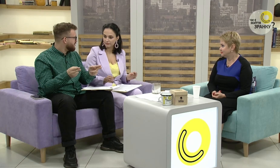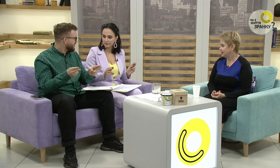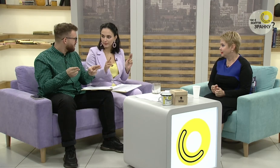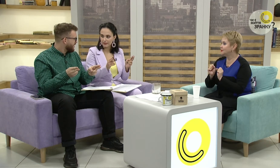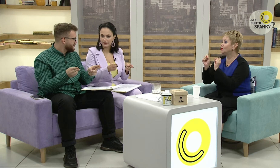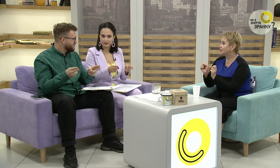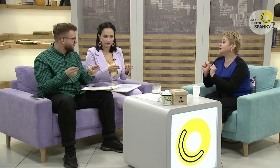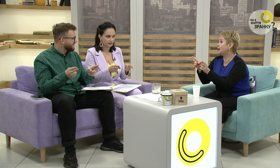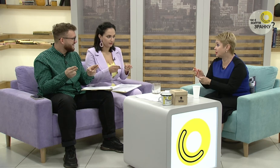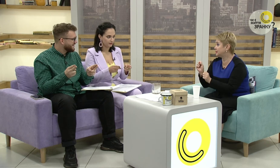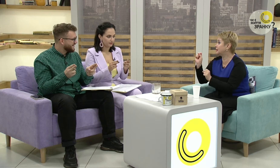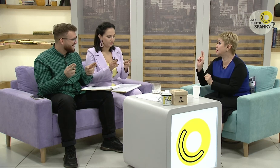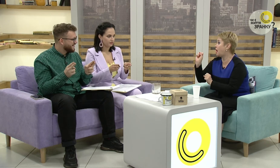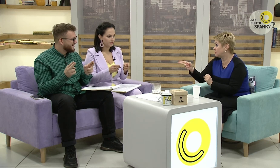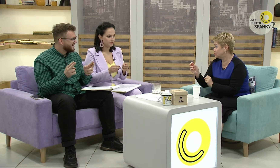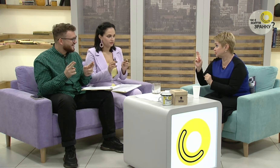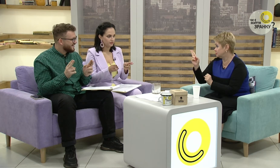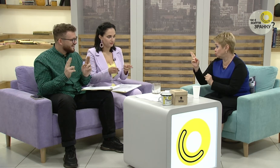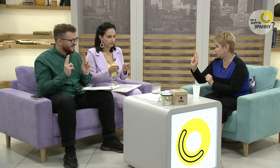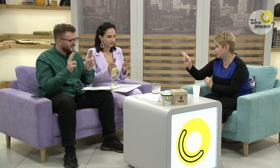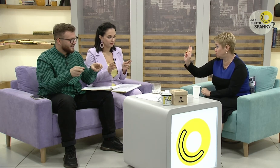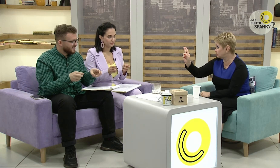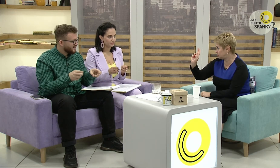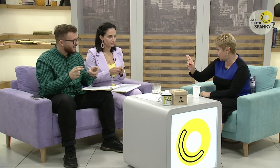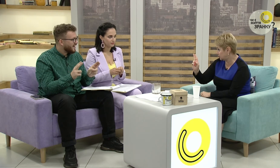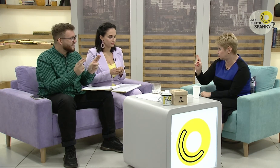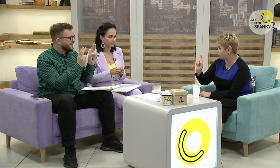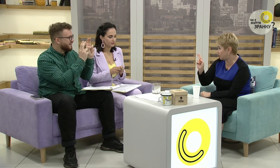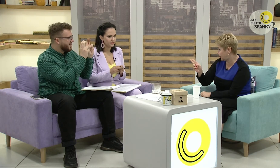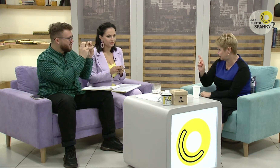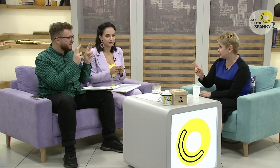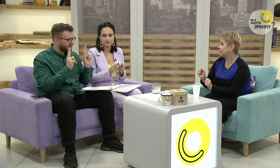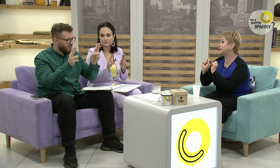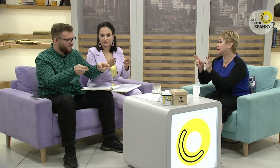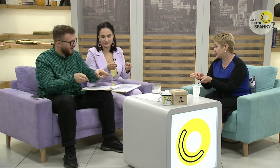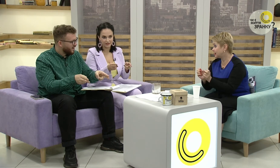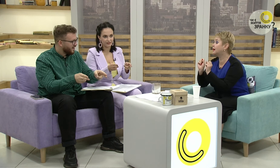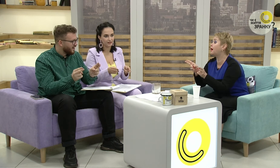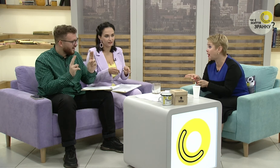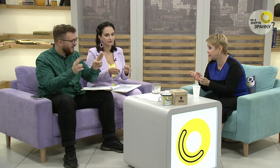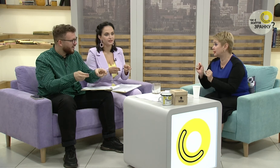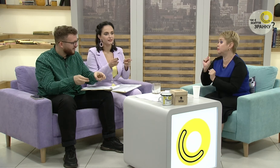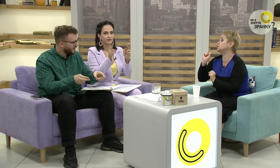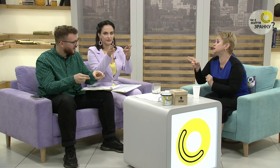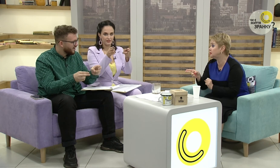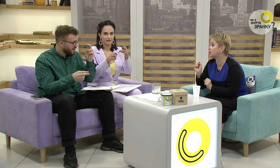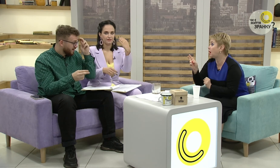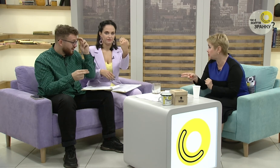як показує ну, свій увазі? Як, це як, от, ну, це от, от так, це як два гачки таки, це опа. Як, так, ага. Да, я можна одним, як